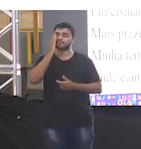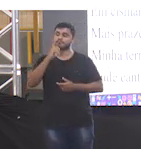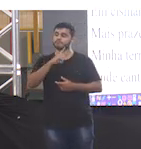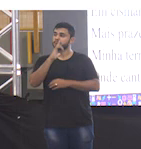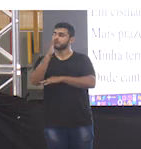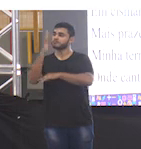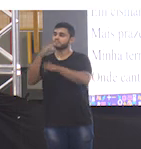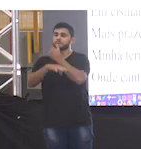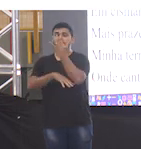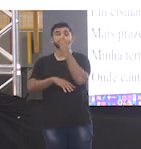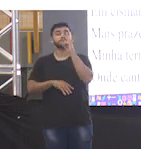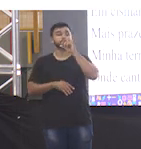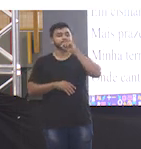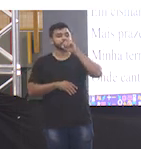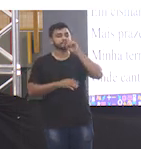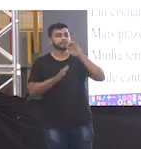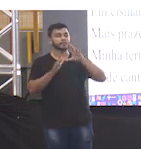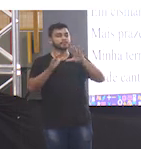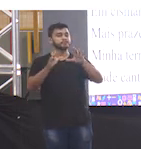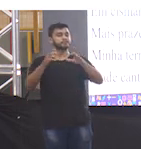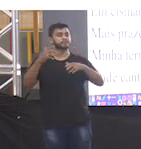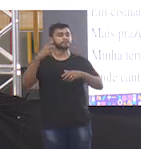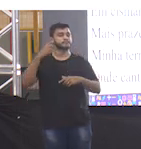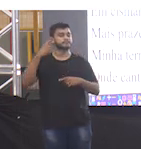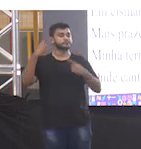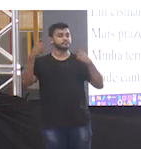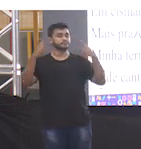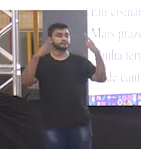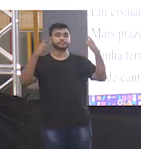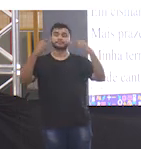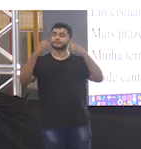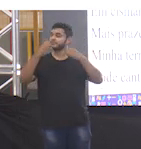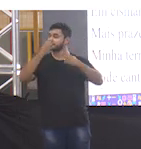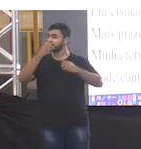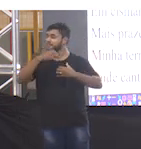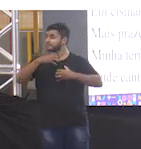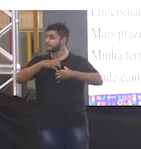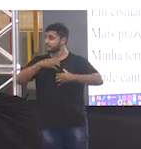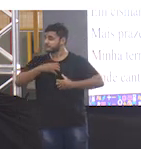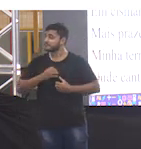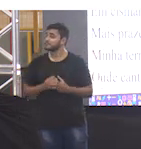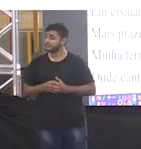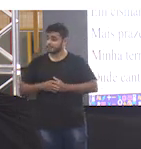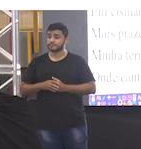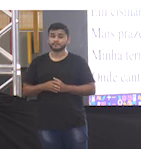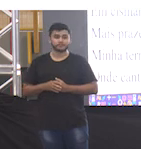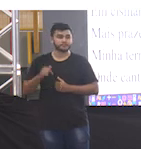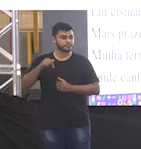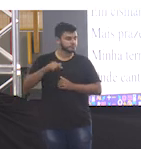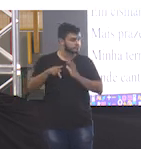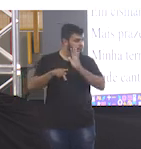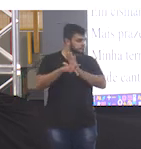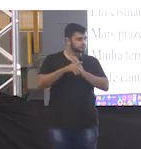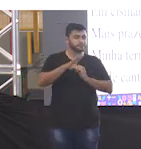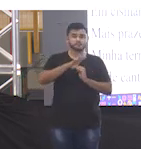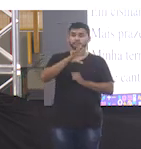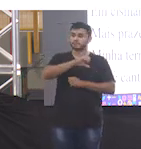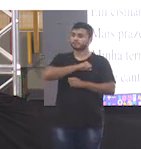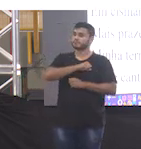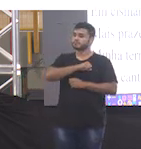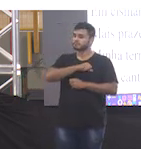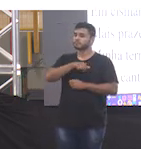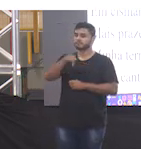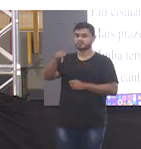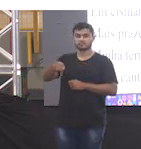tem palmeiras, onde canta o sabiá. Minha terra tem primores, que tais não encontrei eu cá. Em